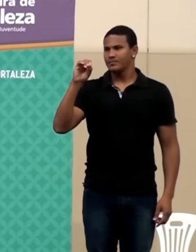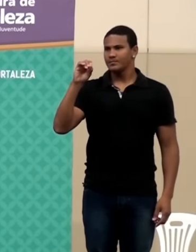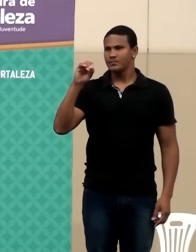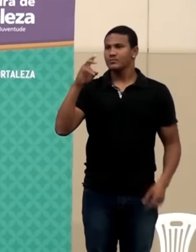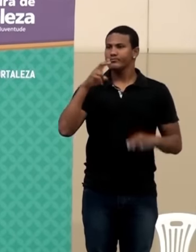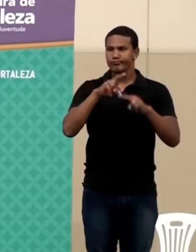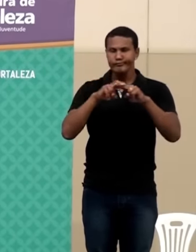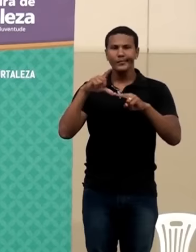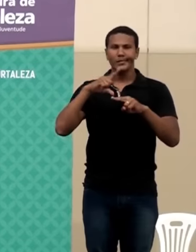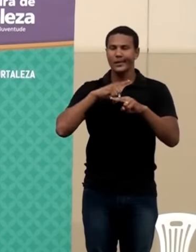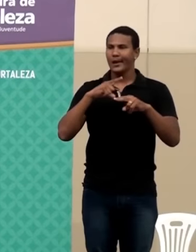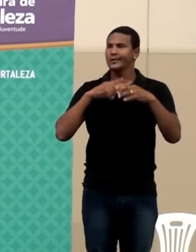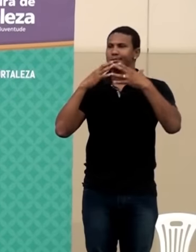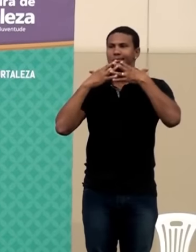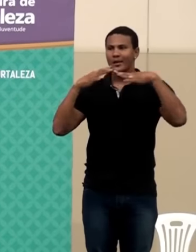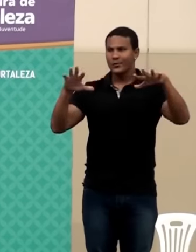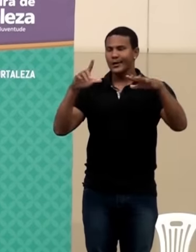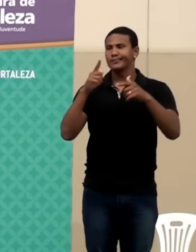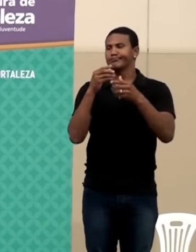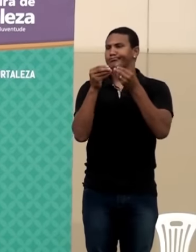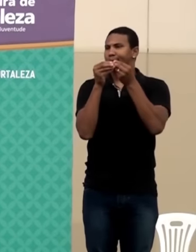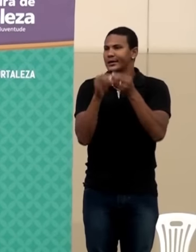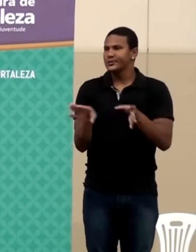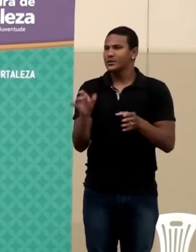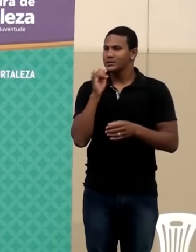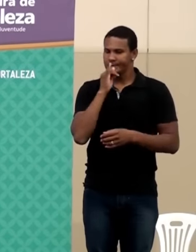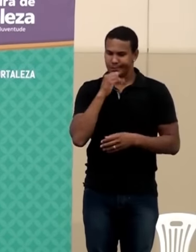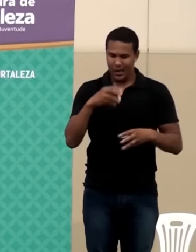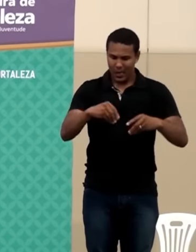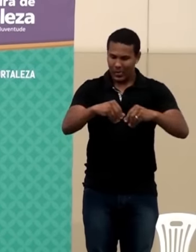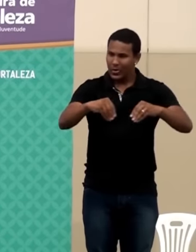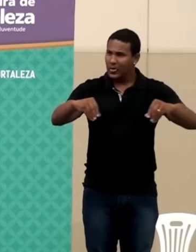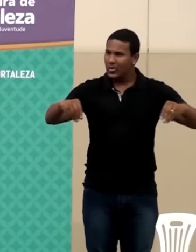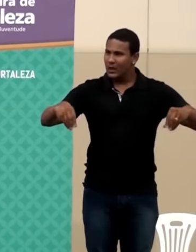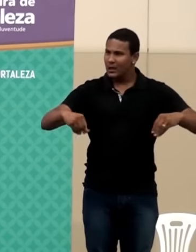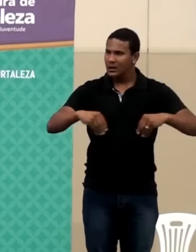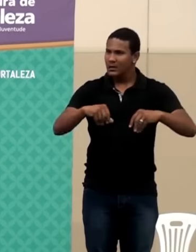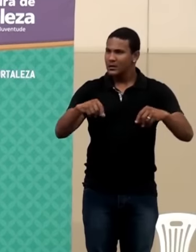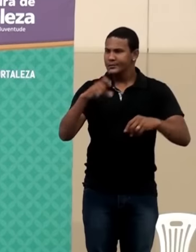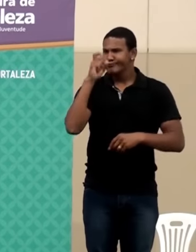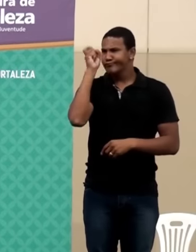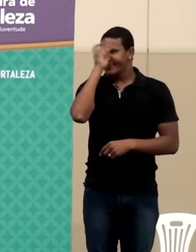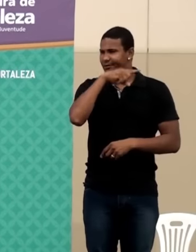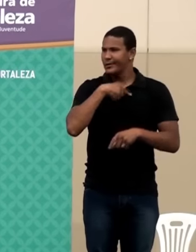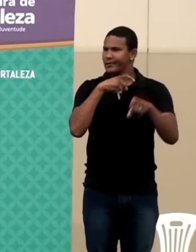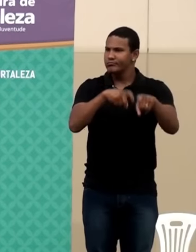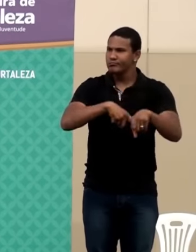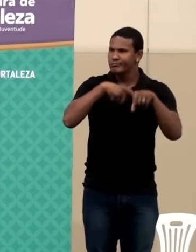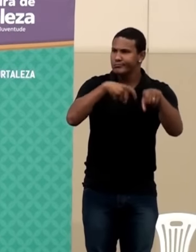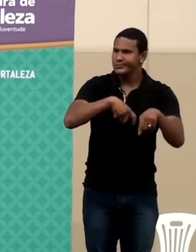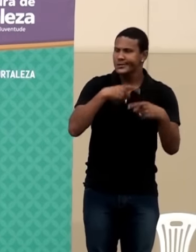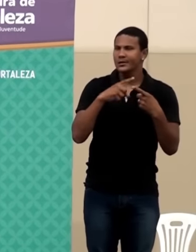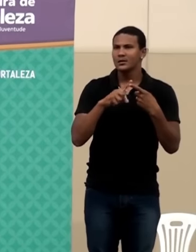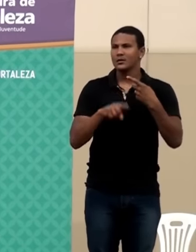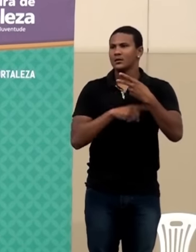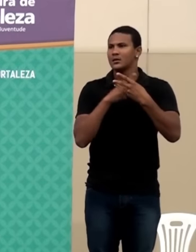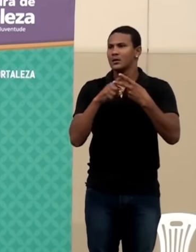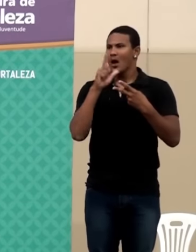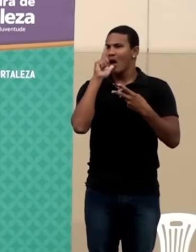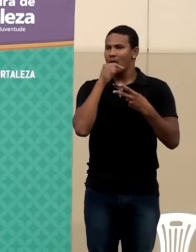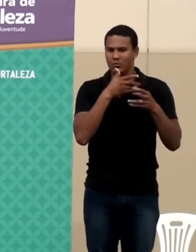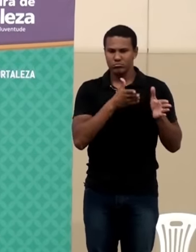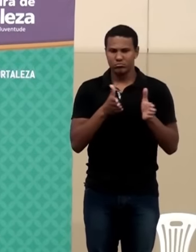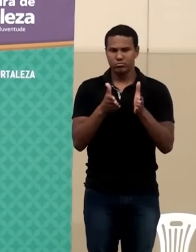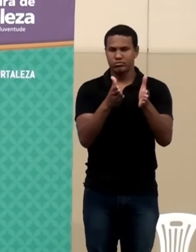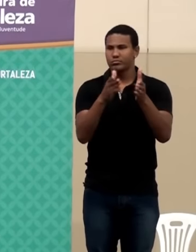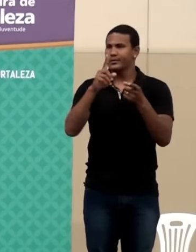de prejuízos ambientais, né? Deixa o solo ácido e aí fica impróprio para a agricultura. A água dos rios, dos